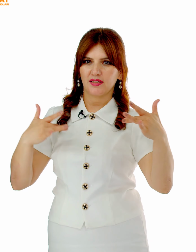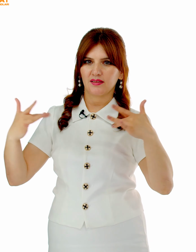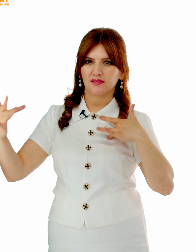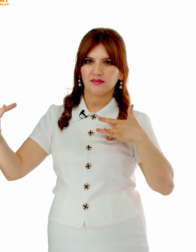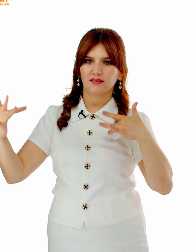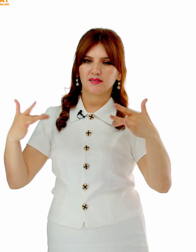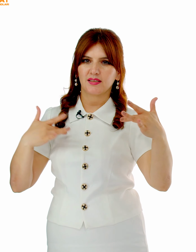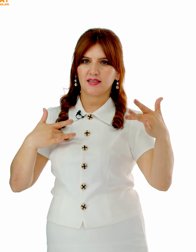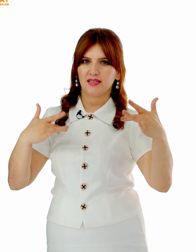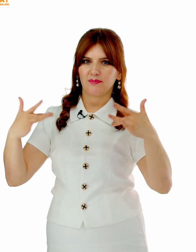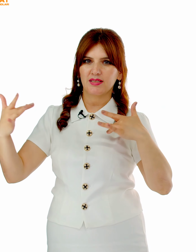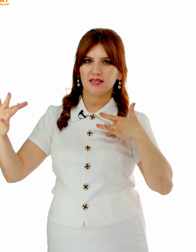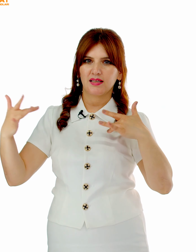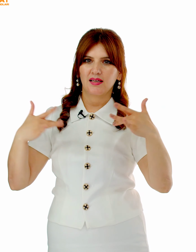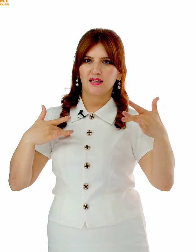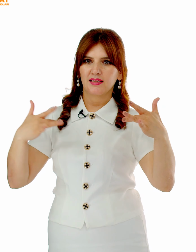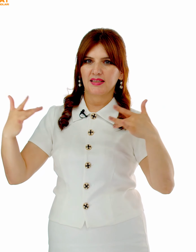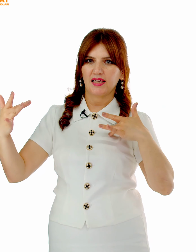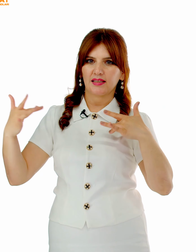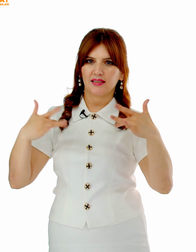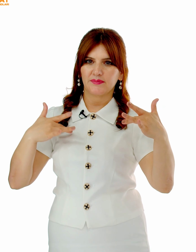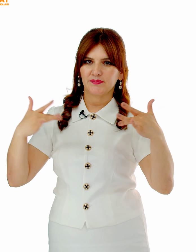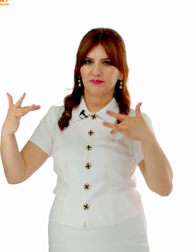oldimiga-ketin tekkizamiz. Teatr.